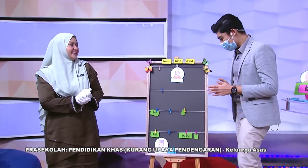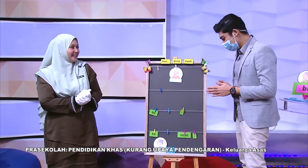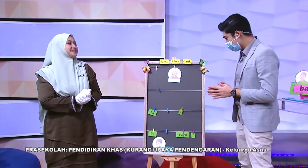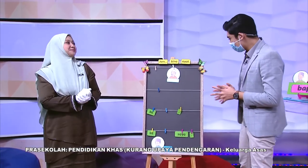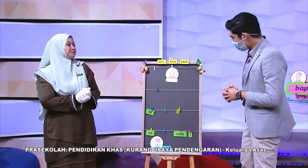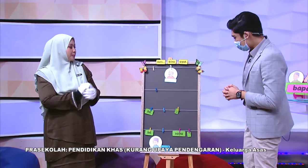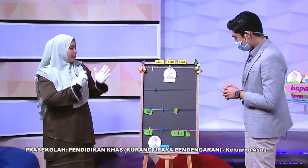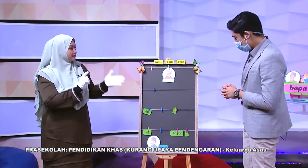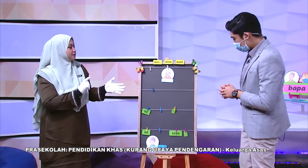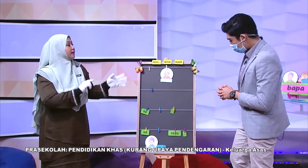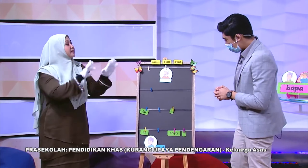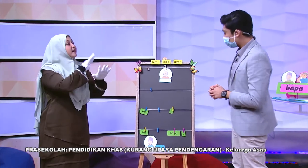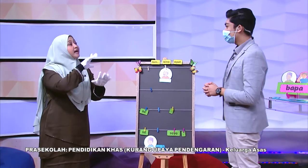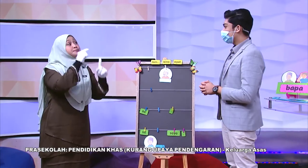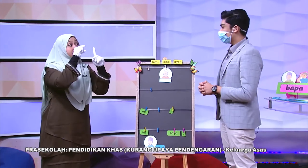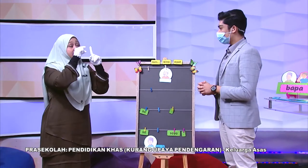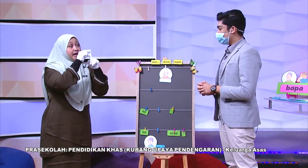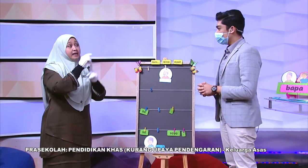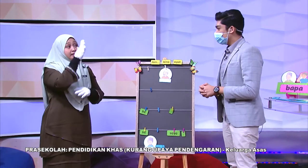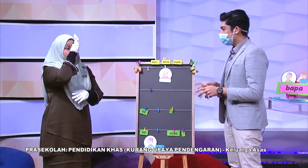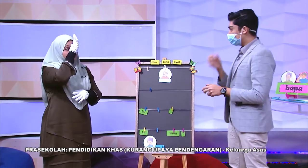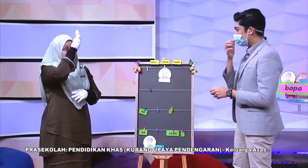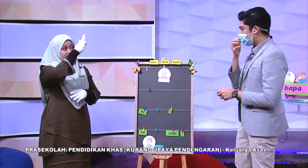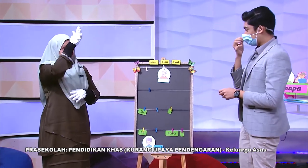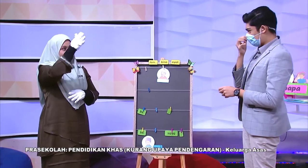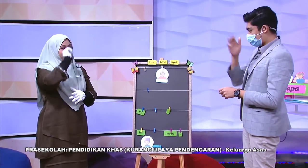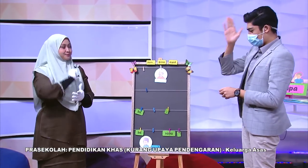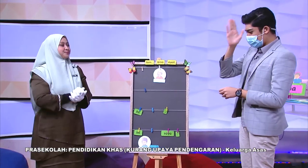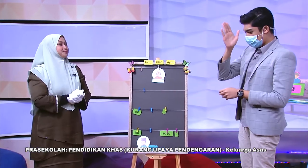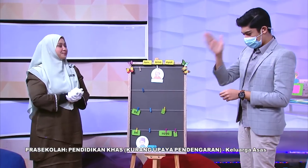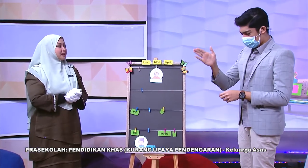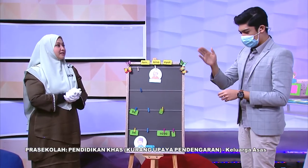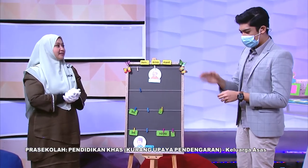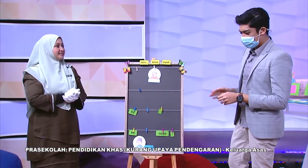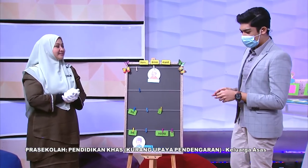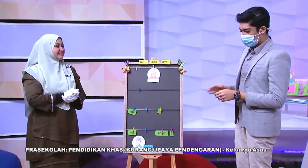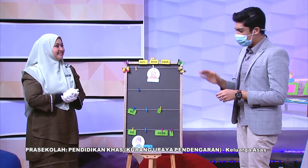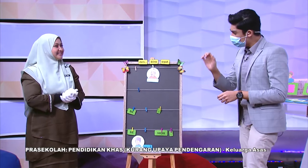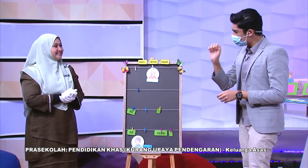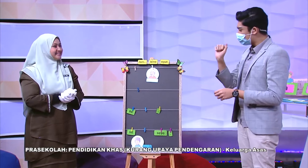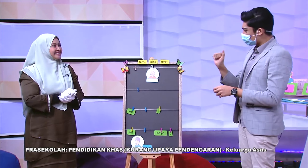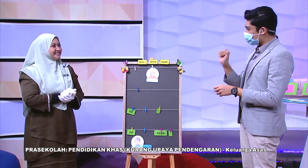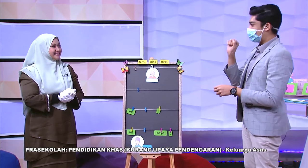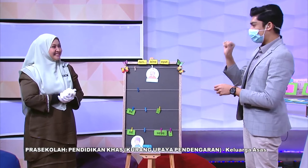Hey baik ke ejaan perkataan datuk-datuk eh Ochi di mesin-mesin